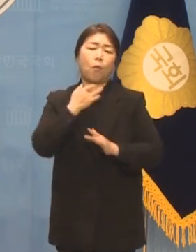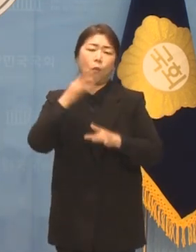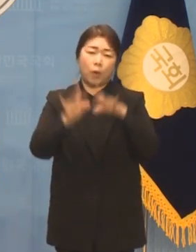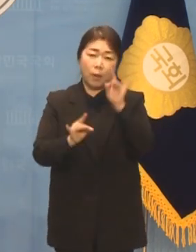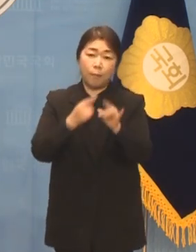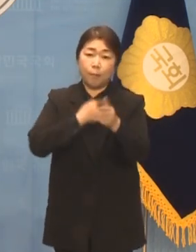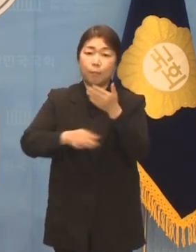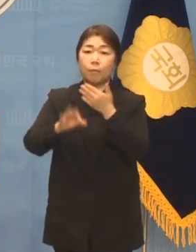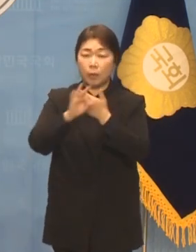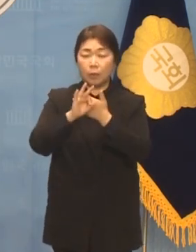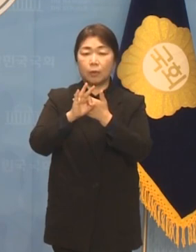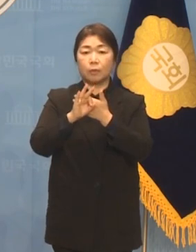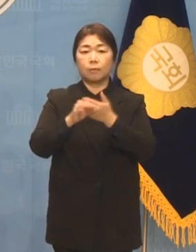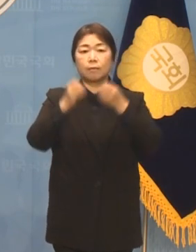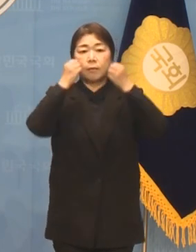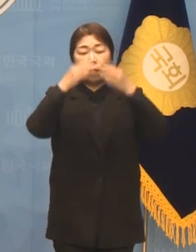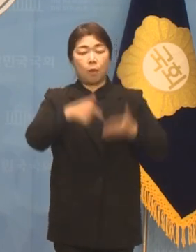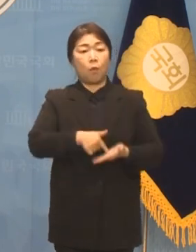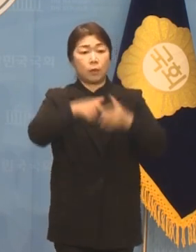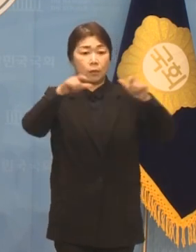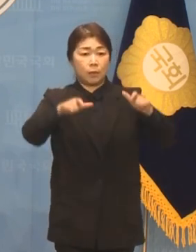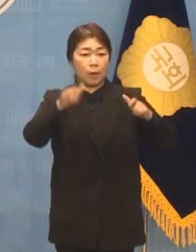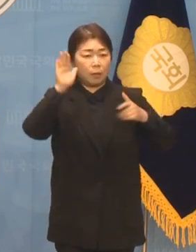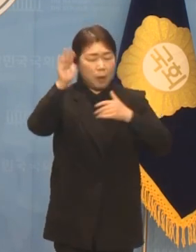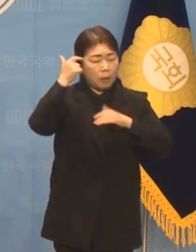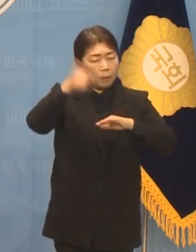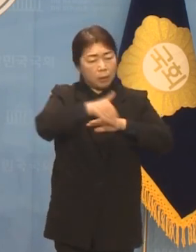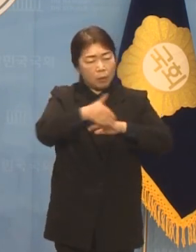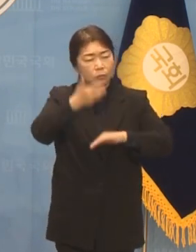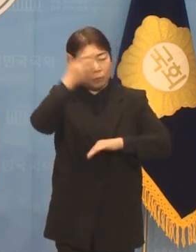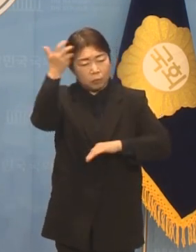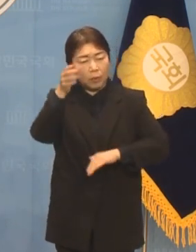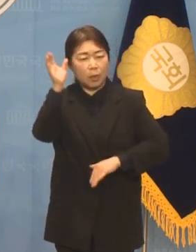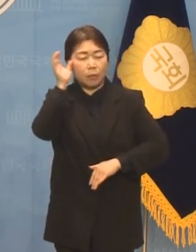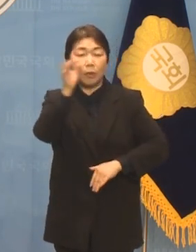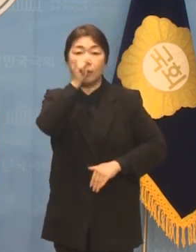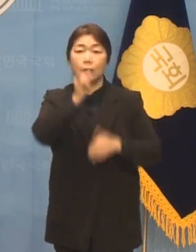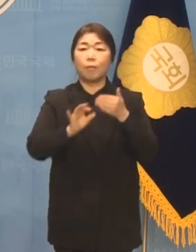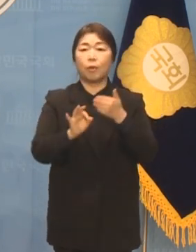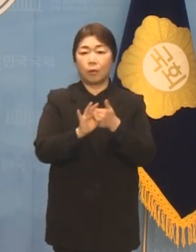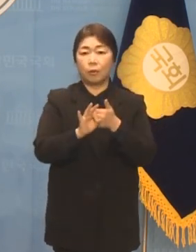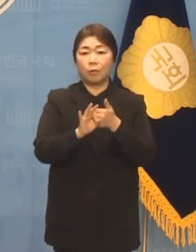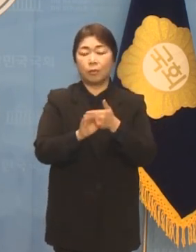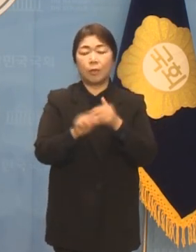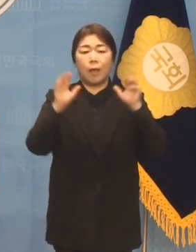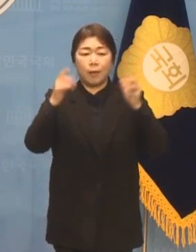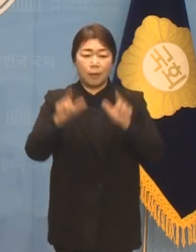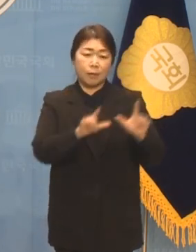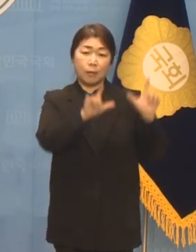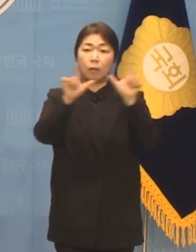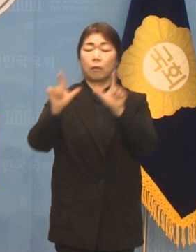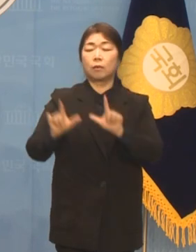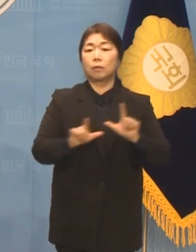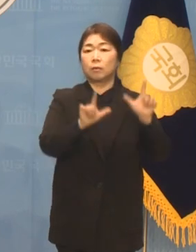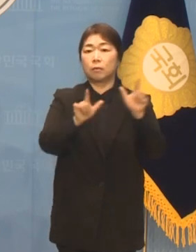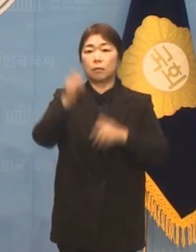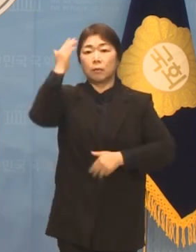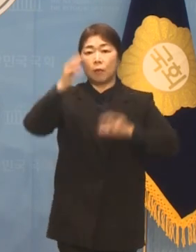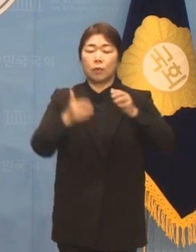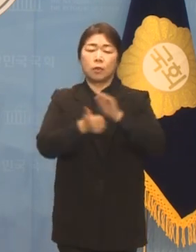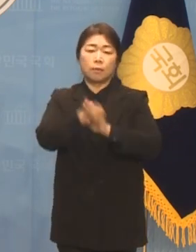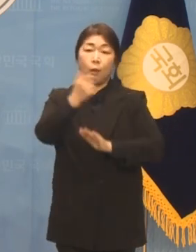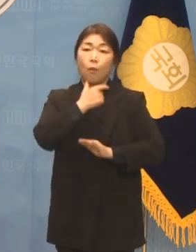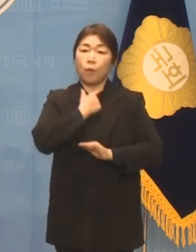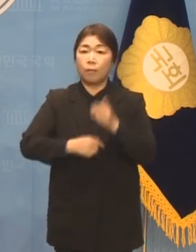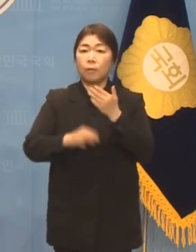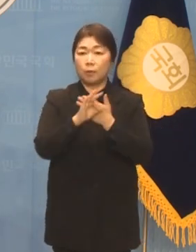갈망하신다면, 새로운 광진의 내일을 꿈꾸신다면, 우리 아이들이 살아갈 대한민국의 희망을